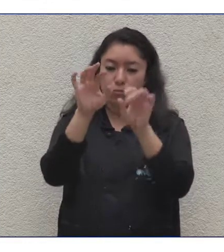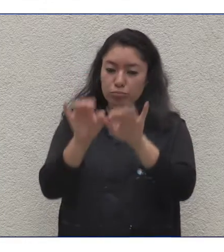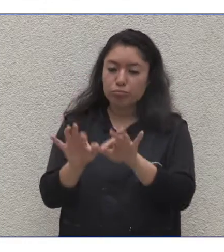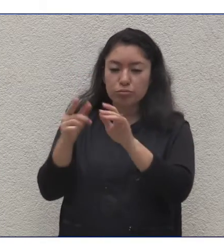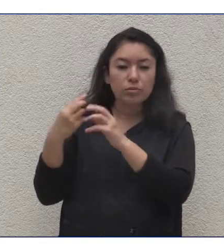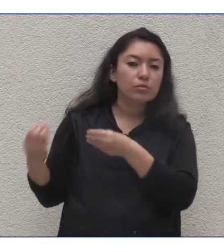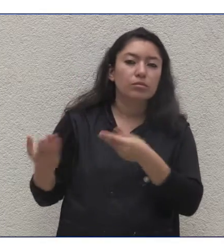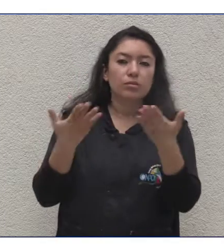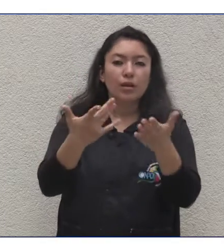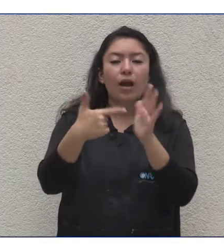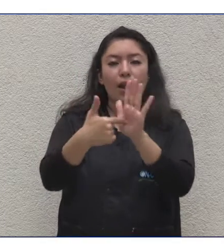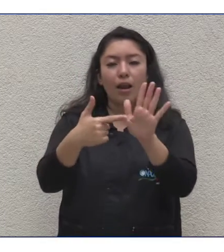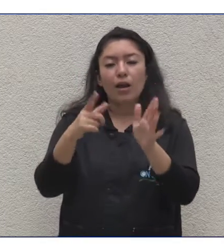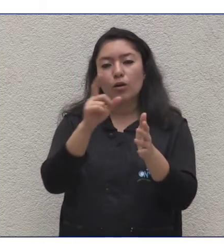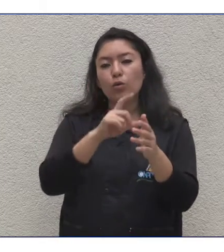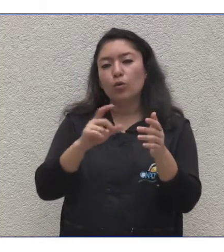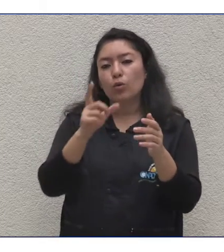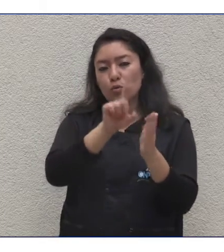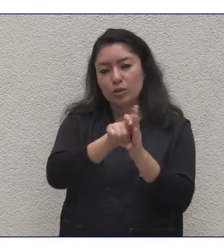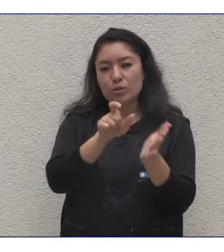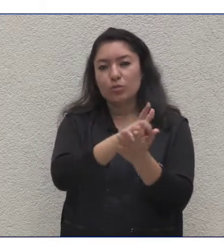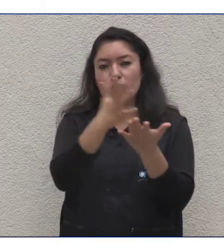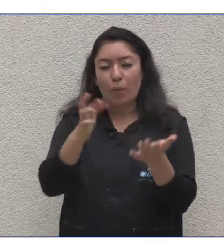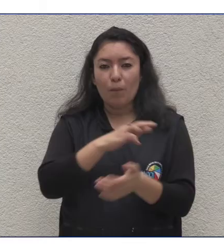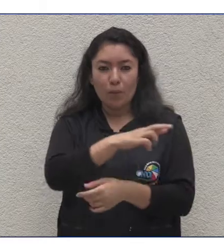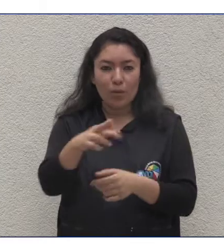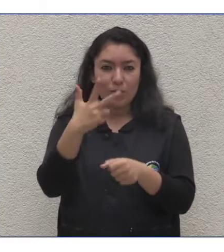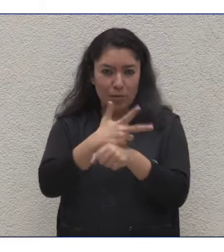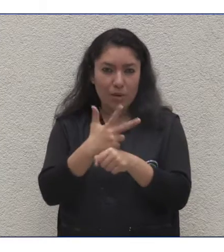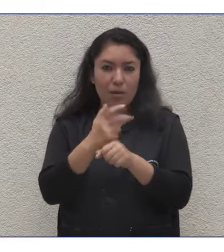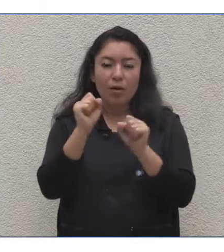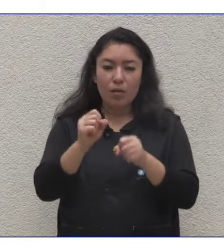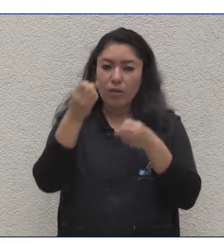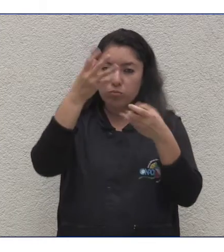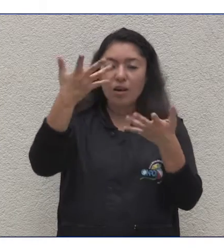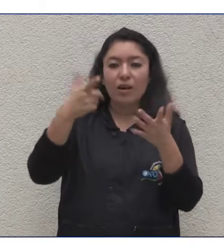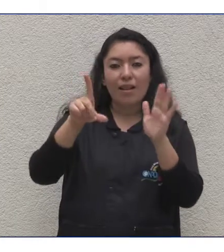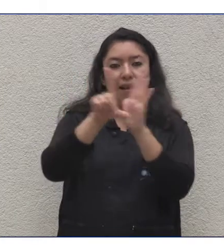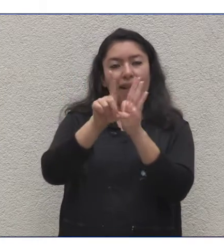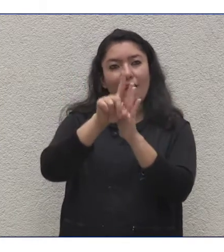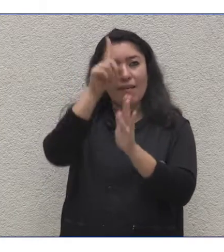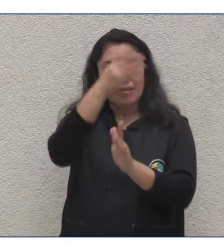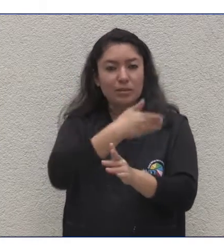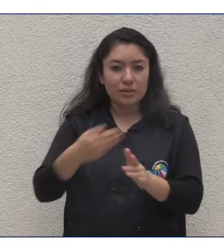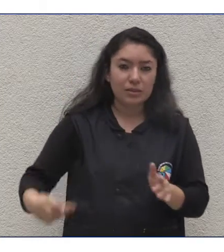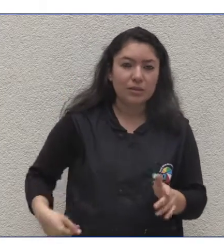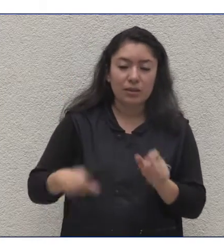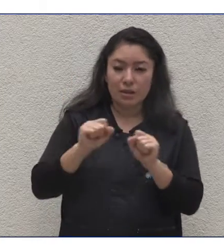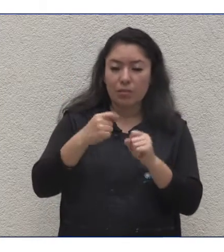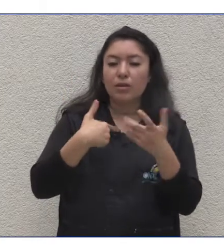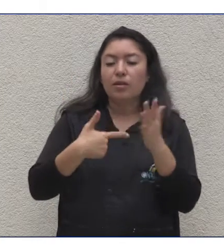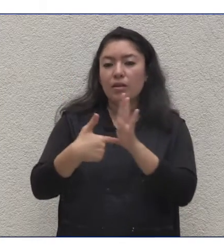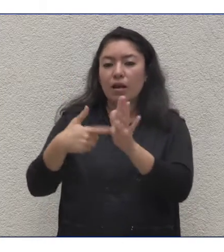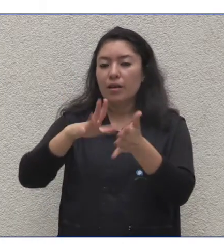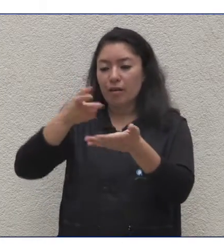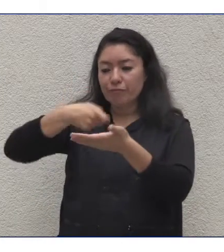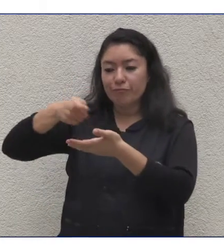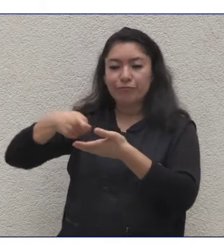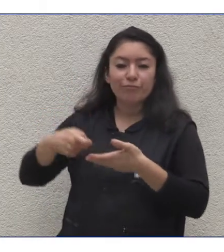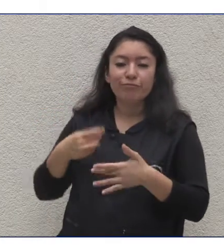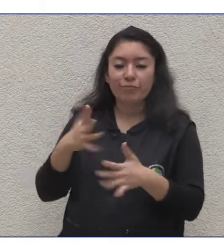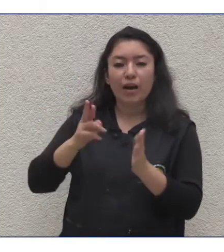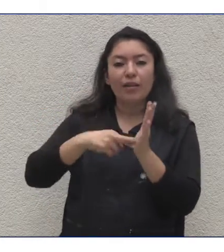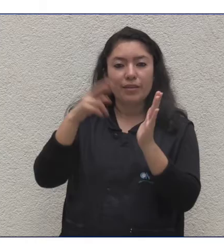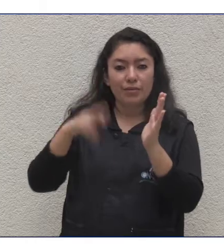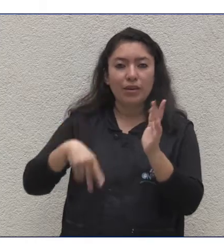estricto apego a lo previsto en la Constitución Política de la República de Guatemala, la ley del organismo judicial, los tratados y convenios